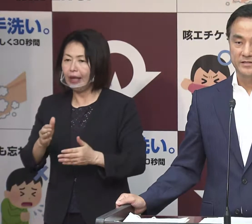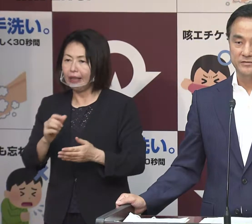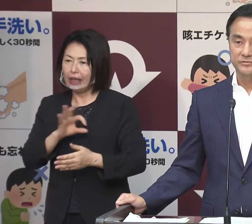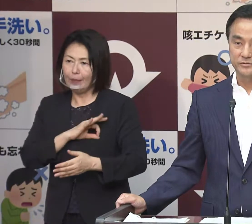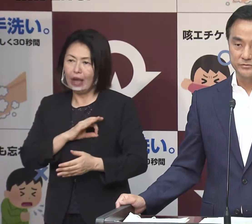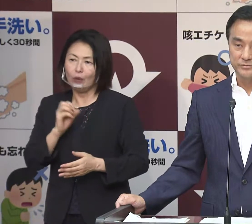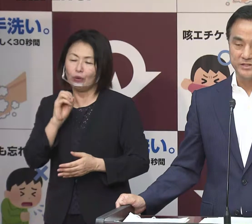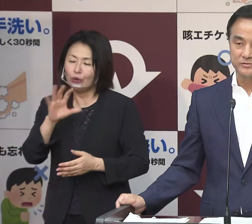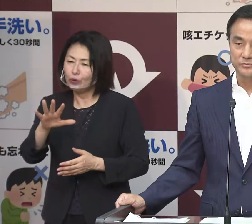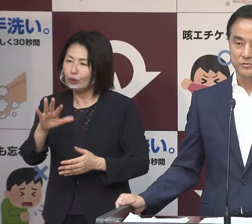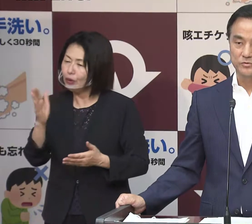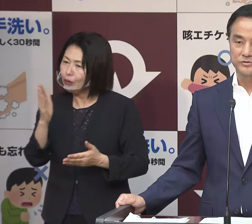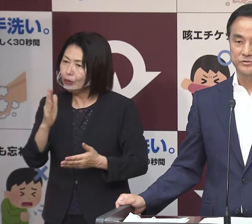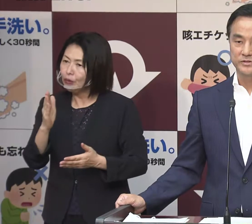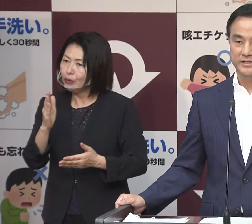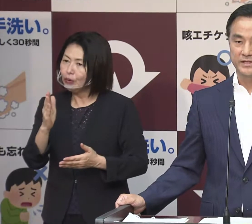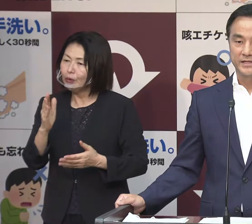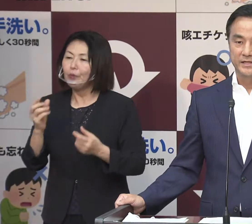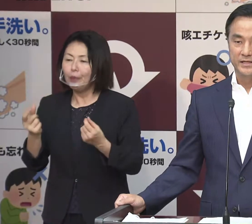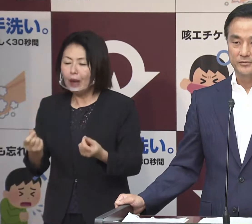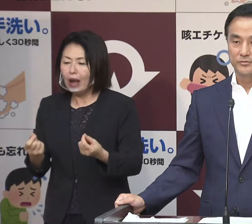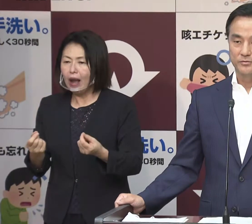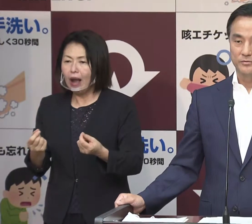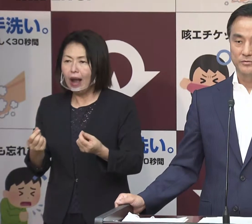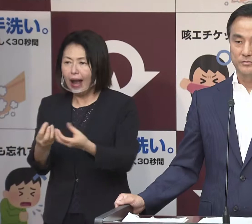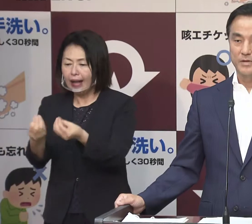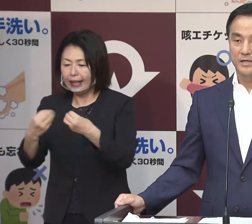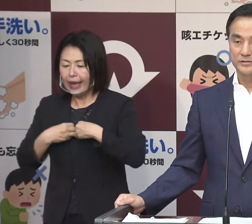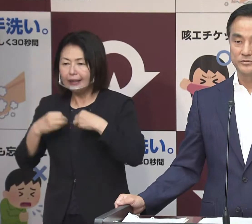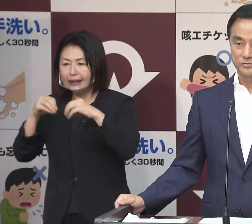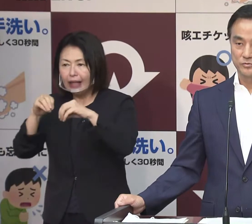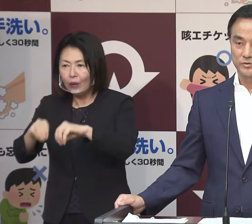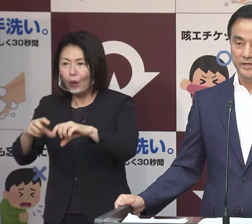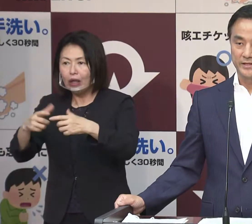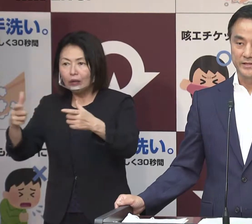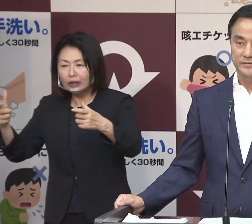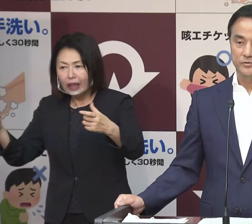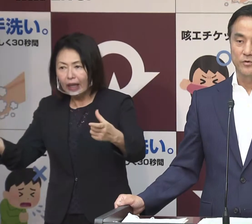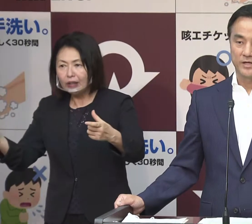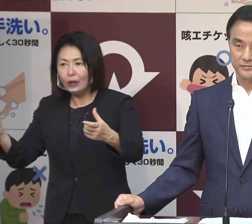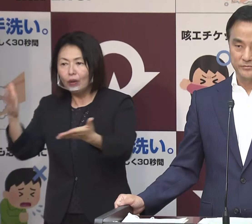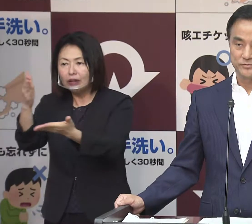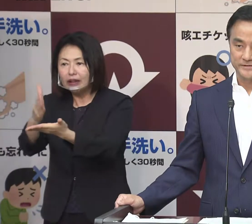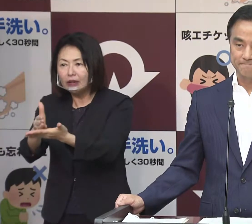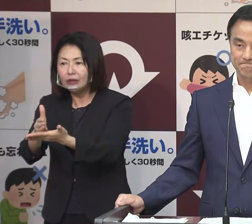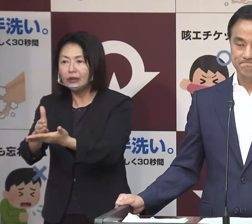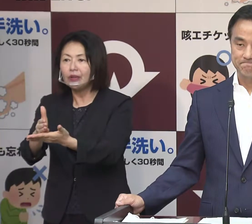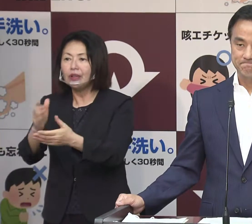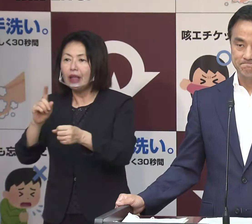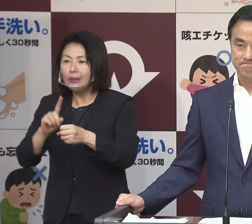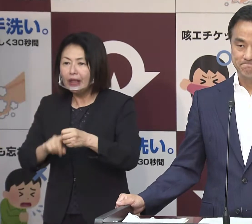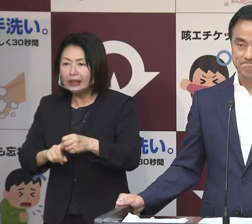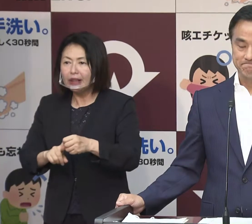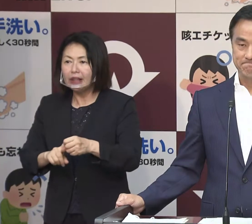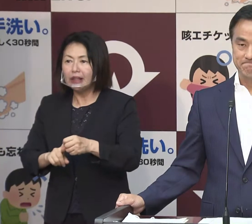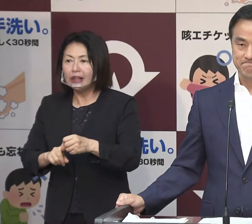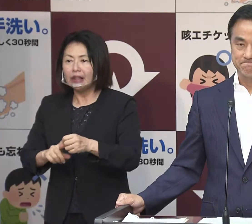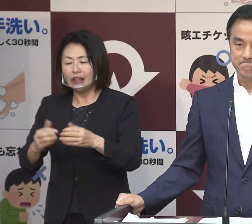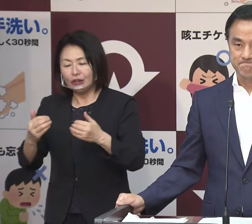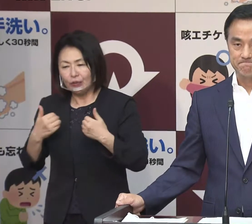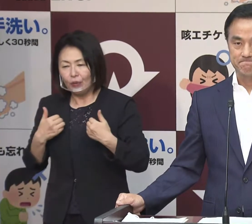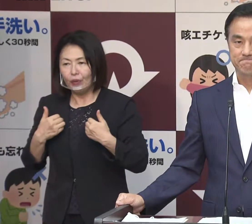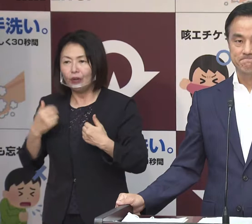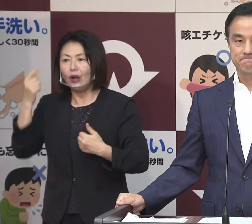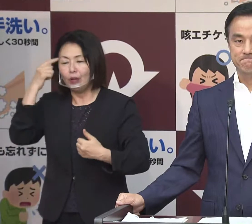感染拡大を防ぐという意味で出すということの必要性が低いということでそれを行わないということです。